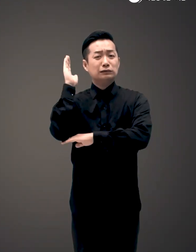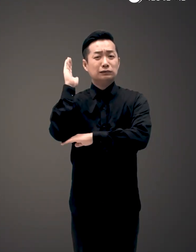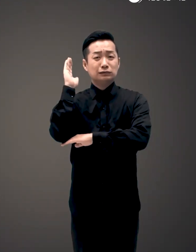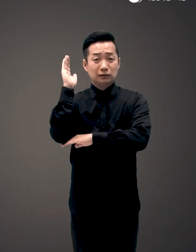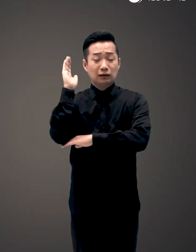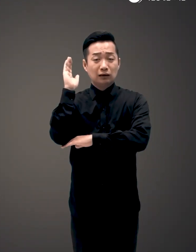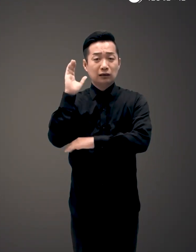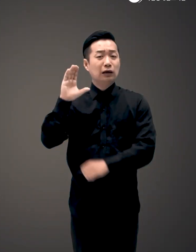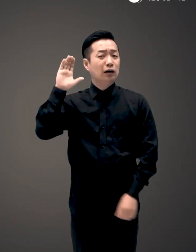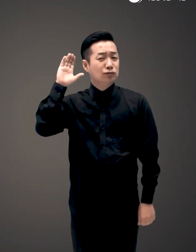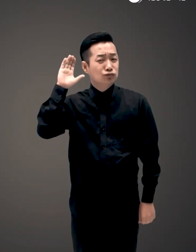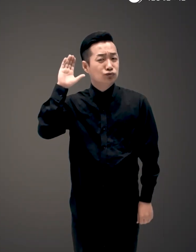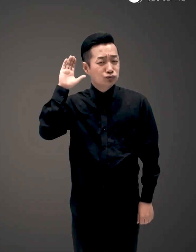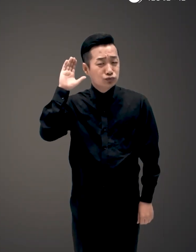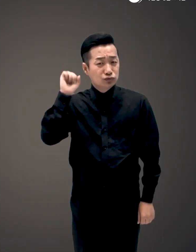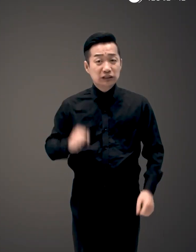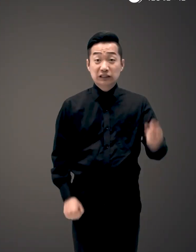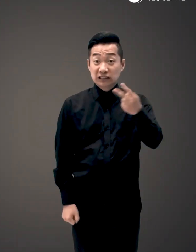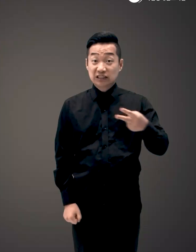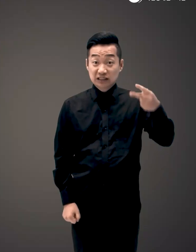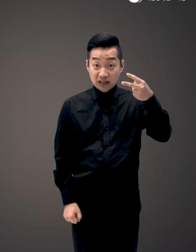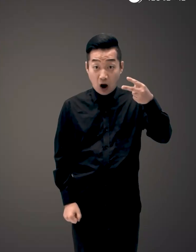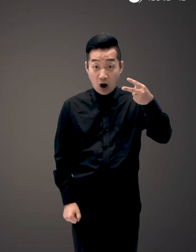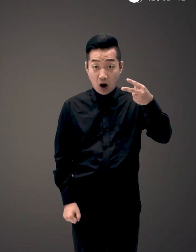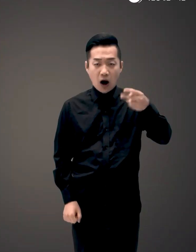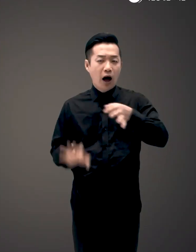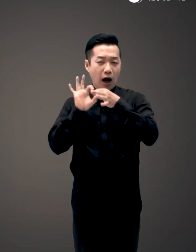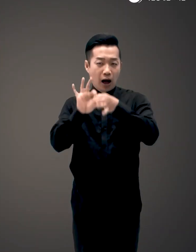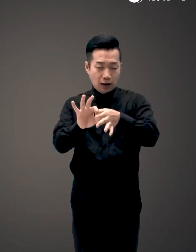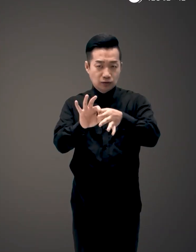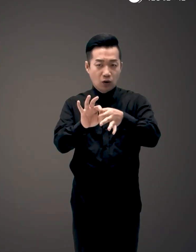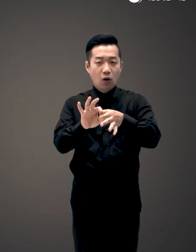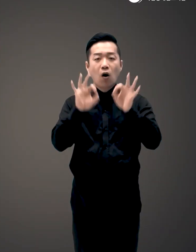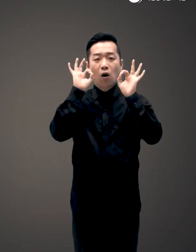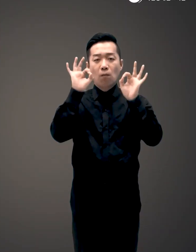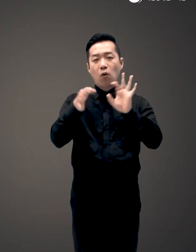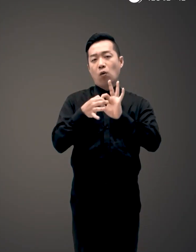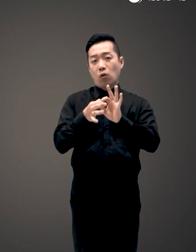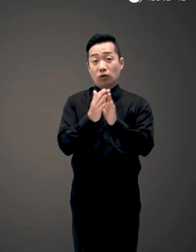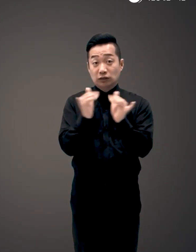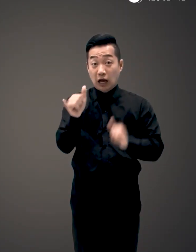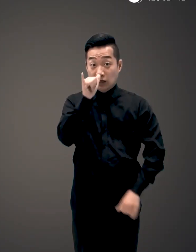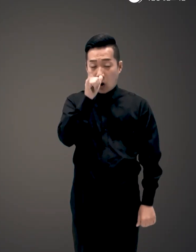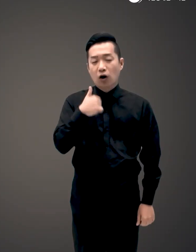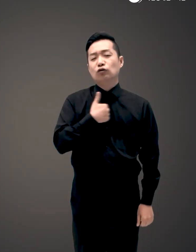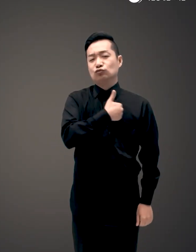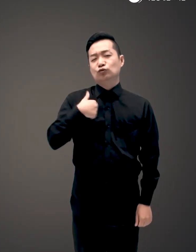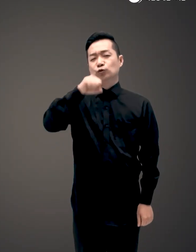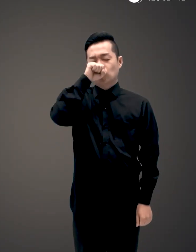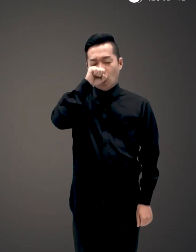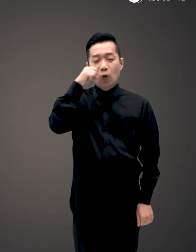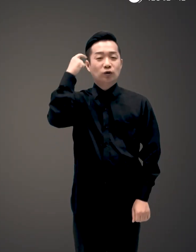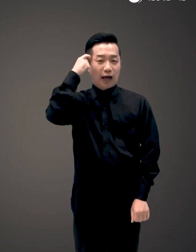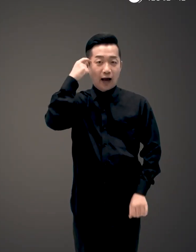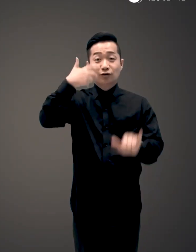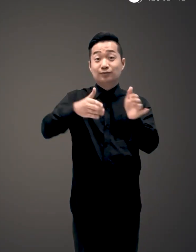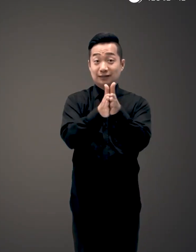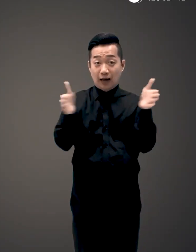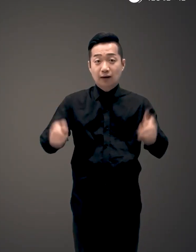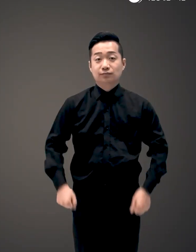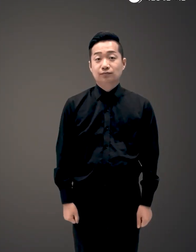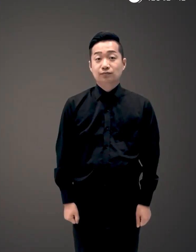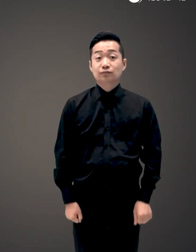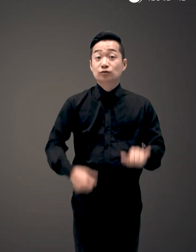이야기를 들어줄 수 있는 한 2,000명의 구독자만 있으면 너무 행복하겠다. 그렇게 이제 유튜브를 시작한